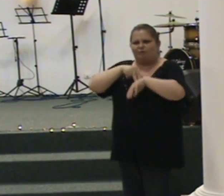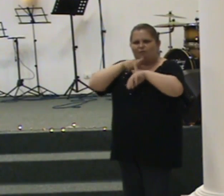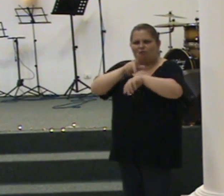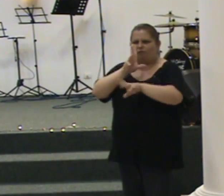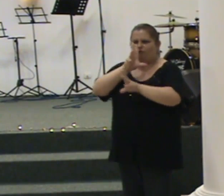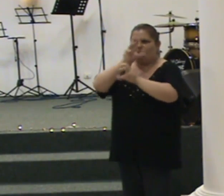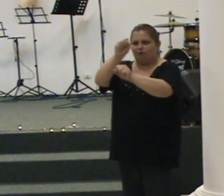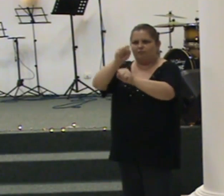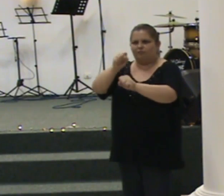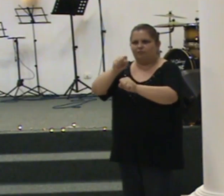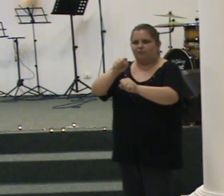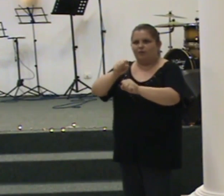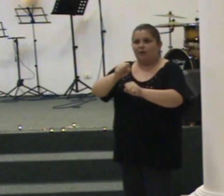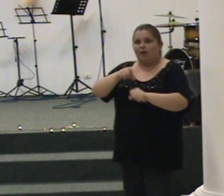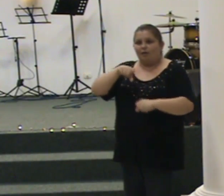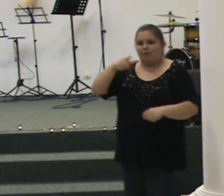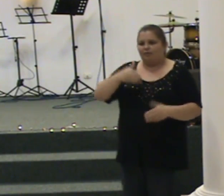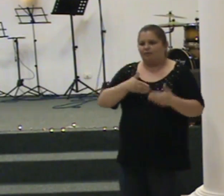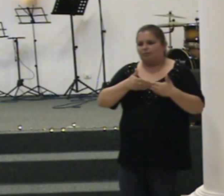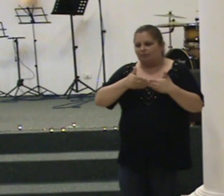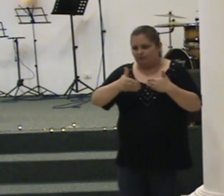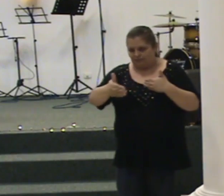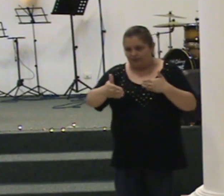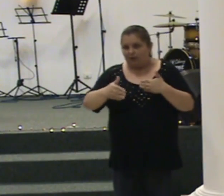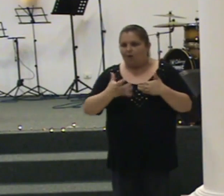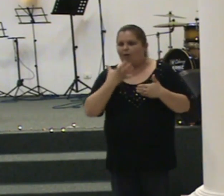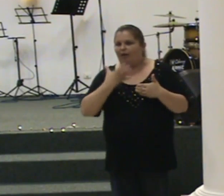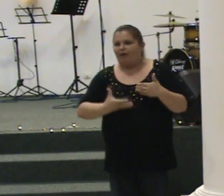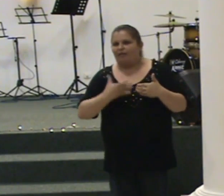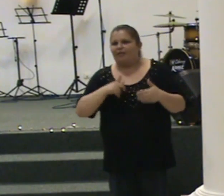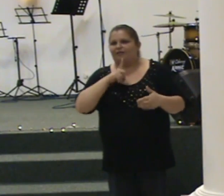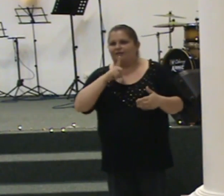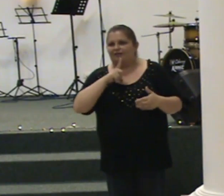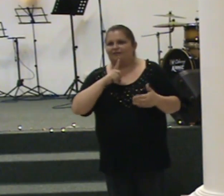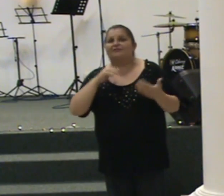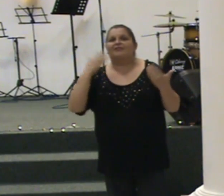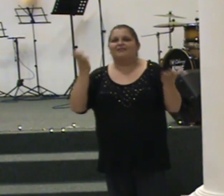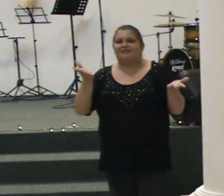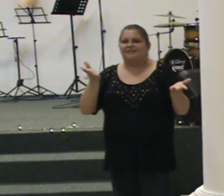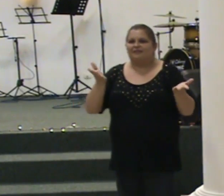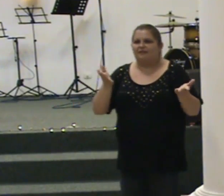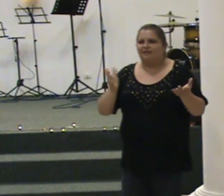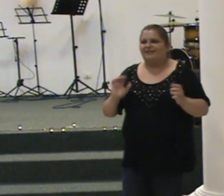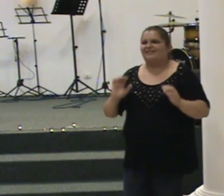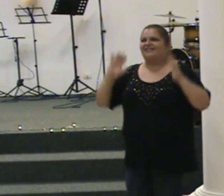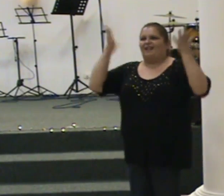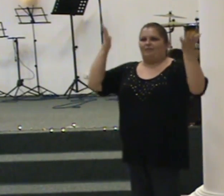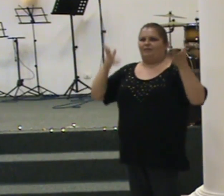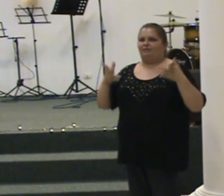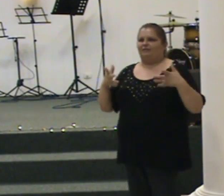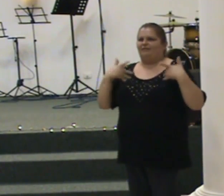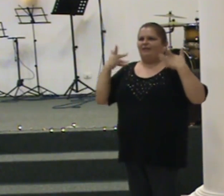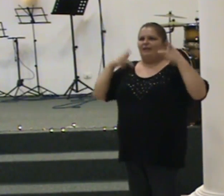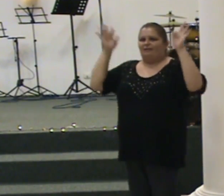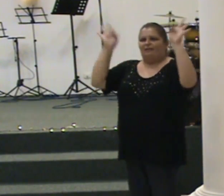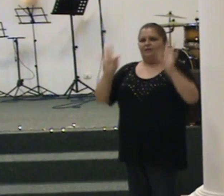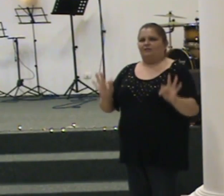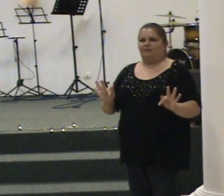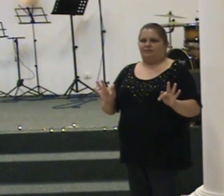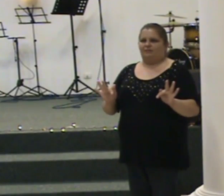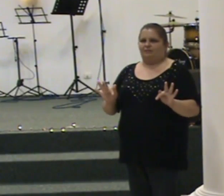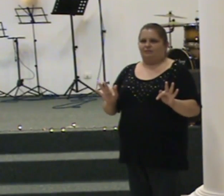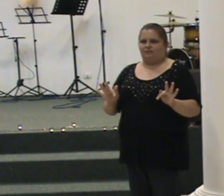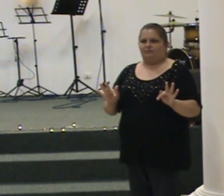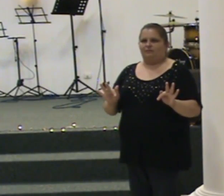semana, a gente possa celebrar convicto do que nós estamos celebrando, porque é Ele a razão da nossa vida, da